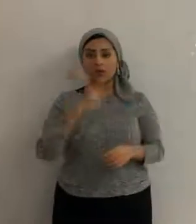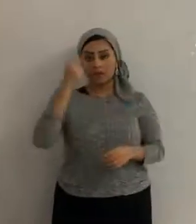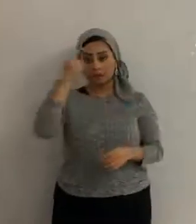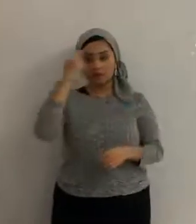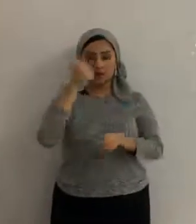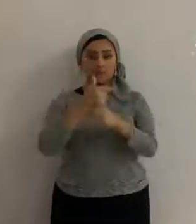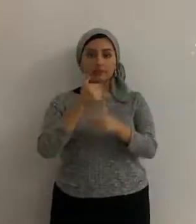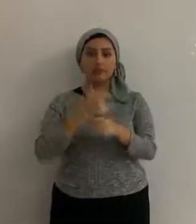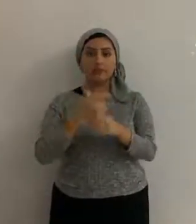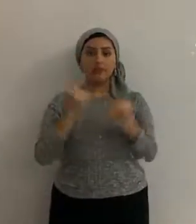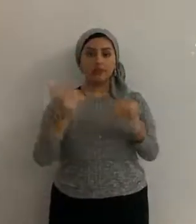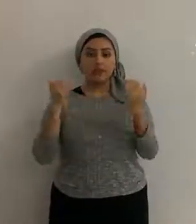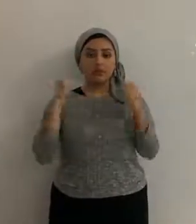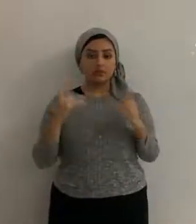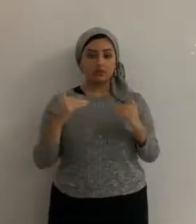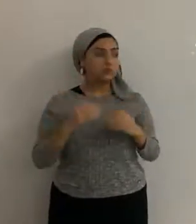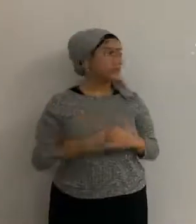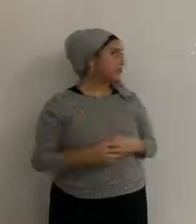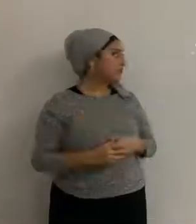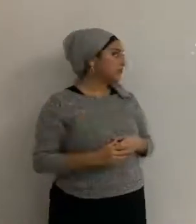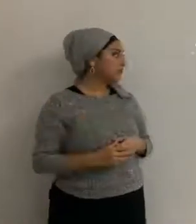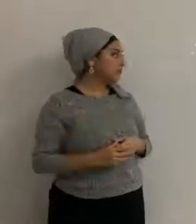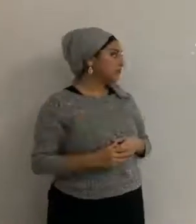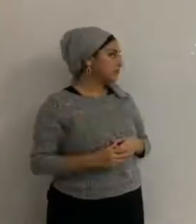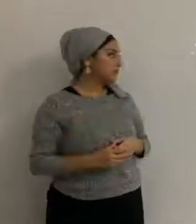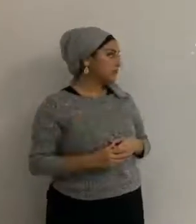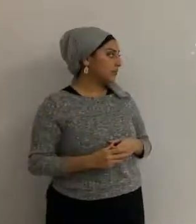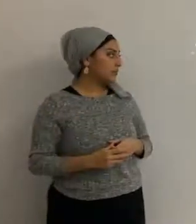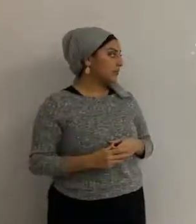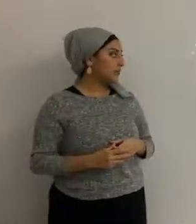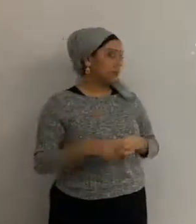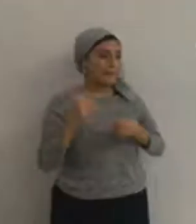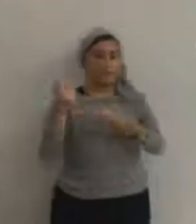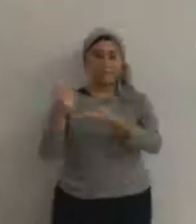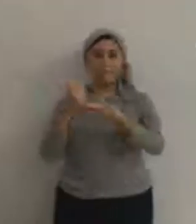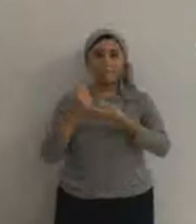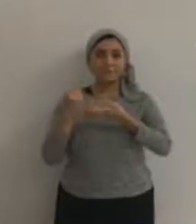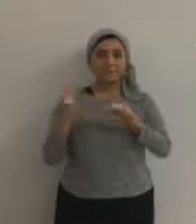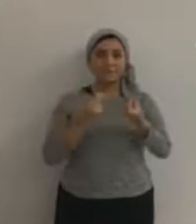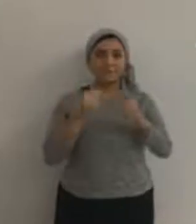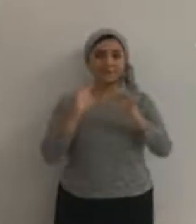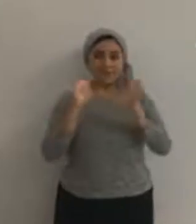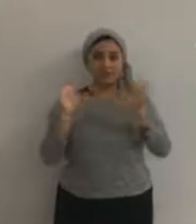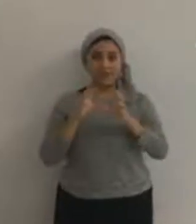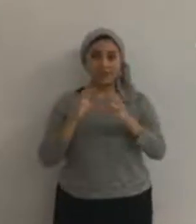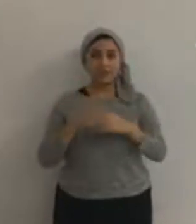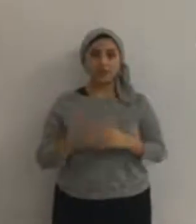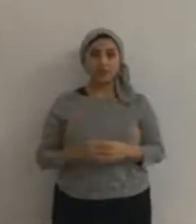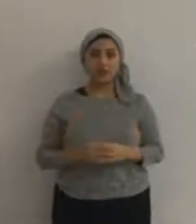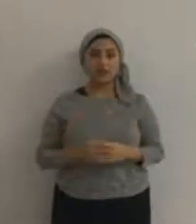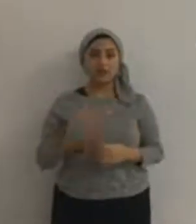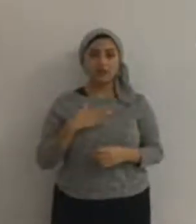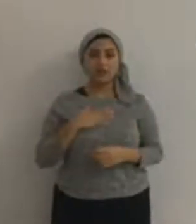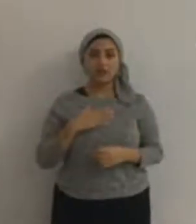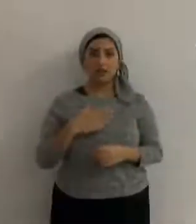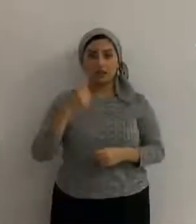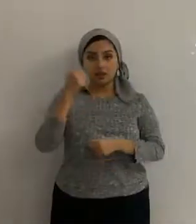Ahora, aquí el que me ayuda mucho para hacer cosas de varios tipos es mi amado Bach Luis, nuestro amado Bach